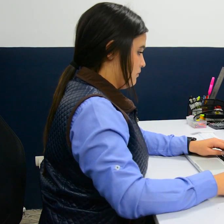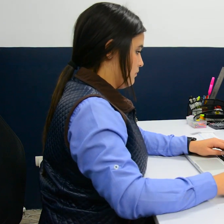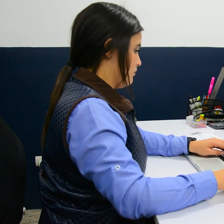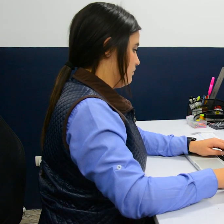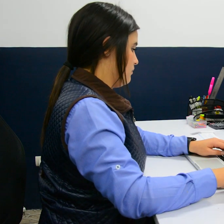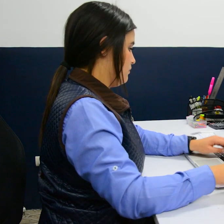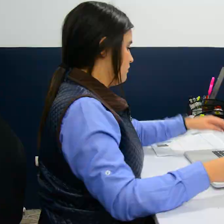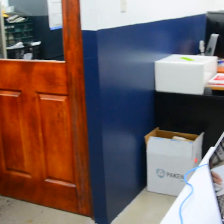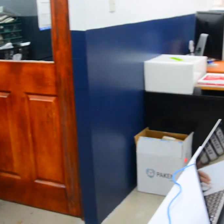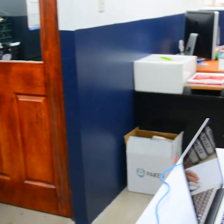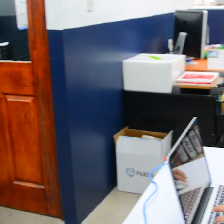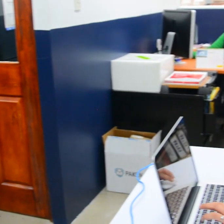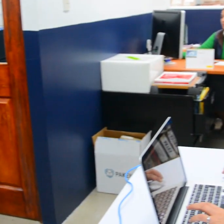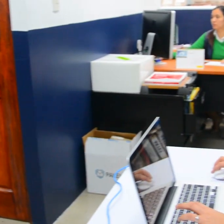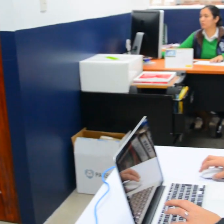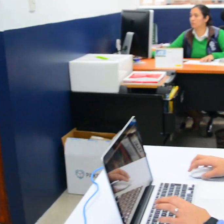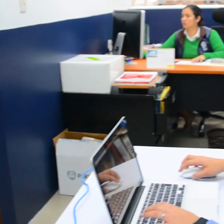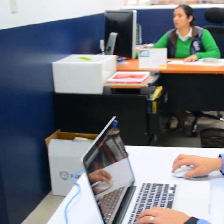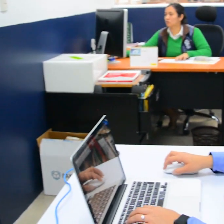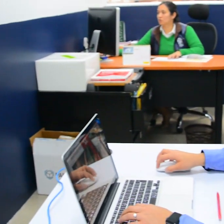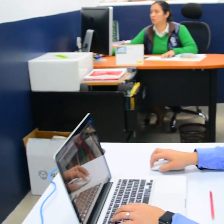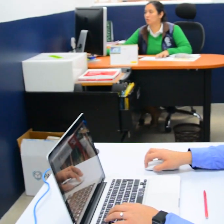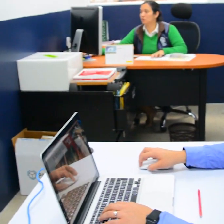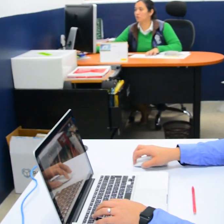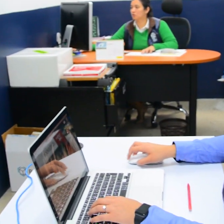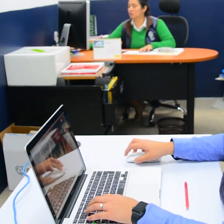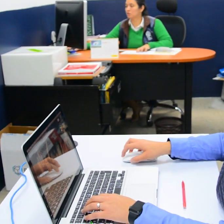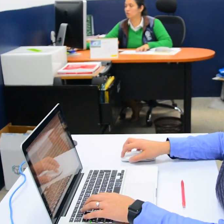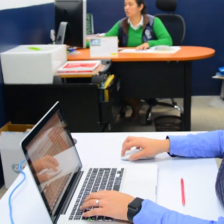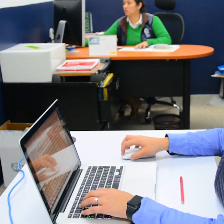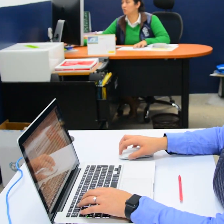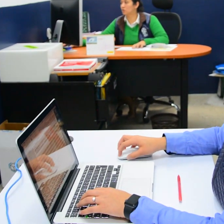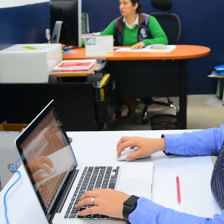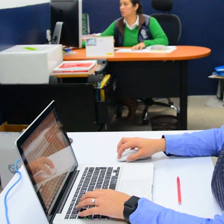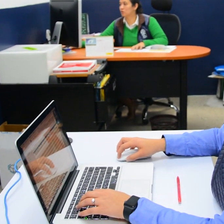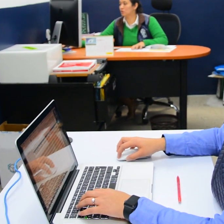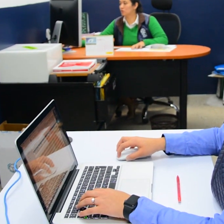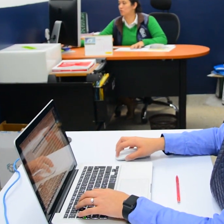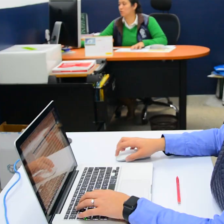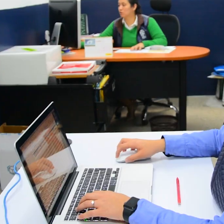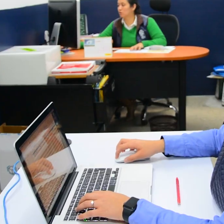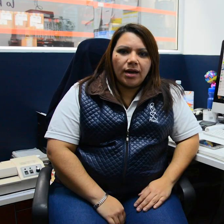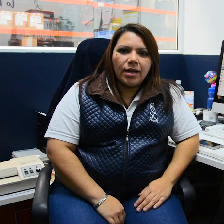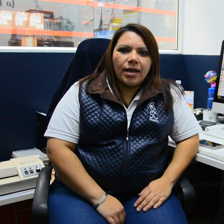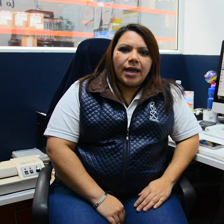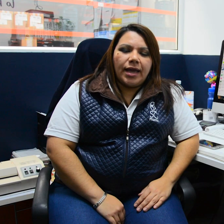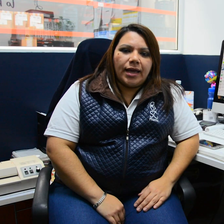a otras personas con una discapacidad, sino realmente une a la empresa, a todo el personal,